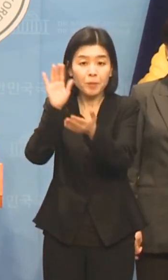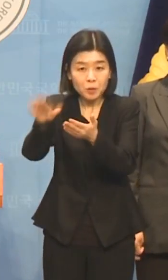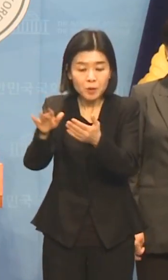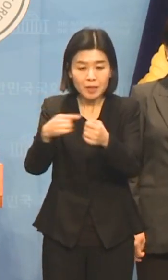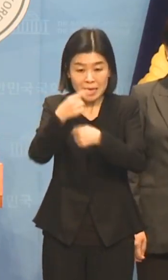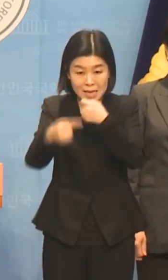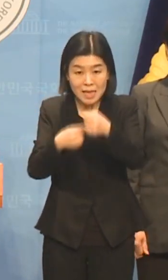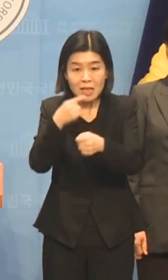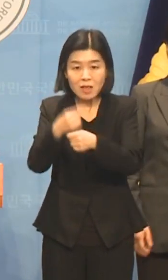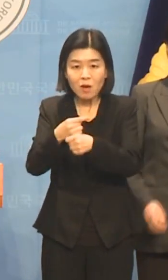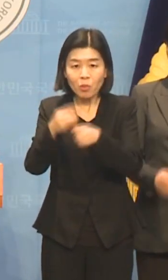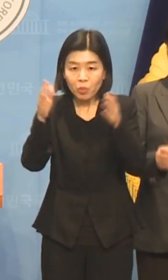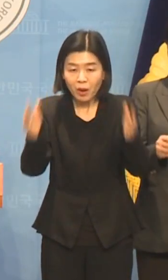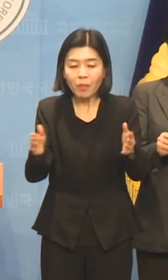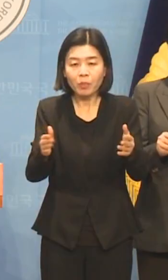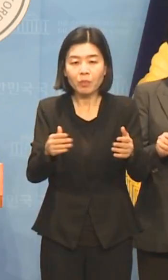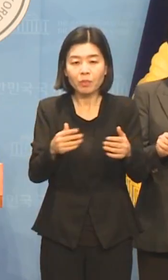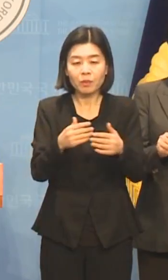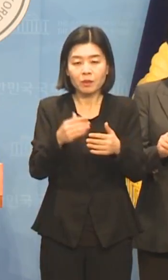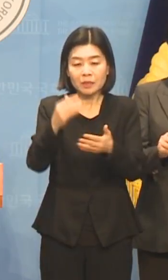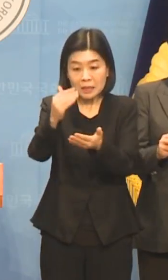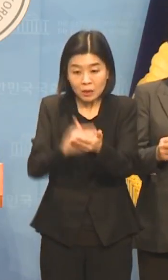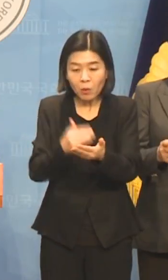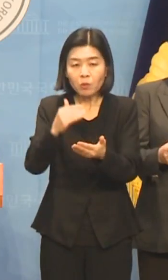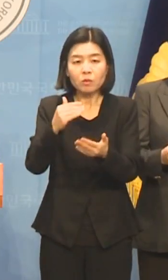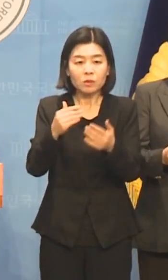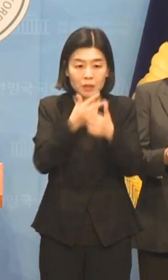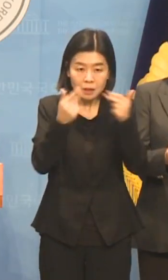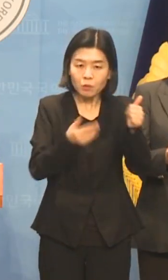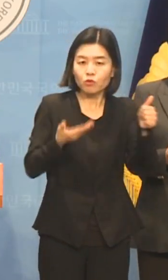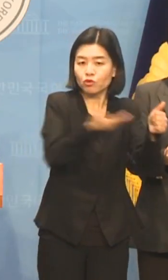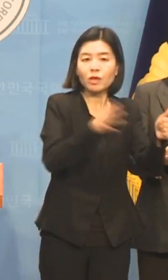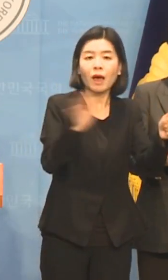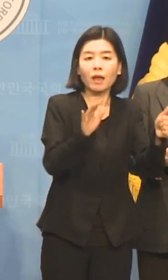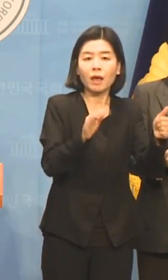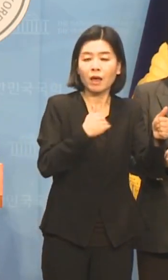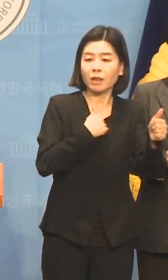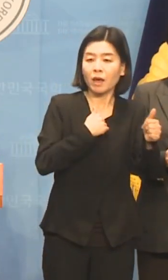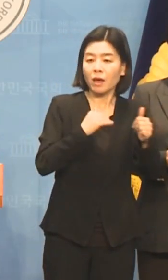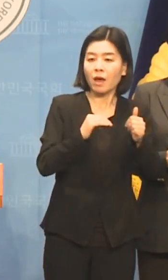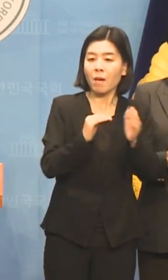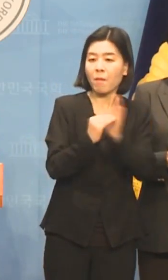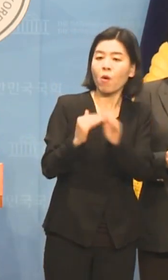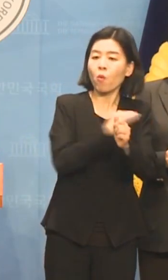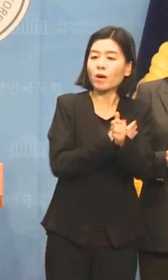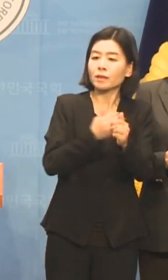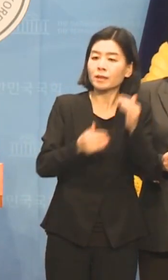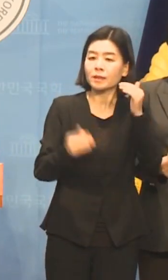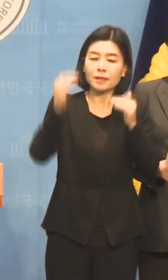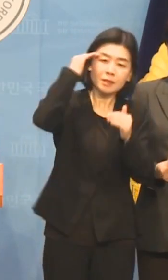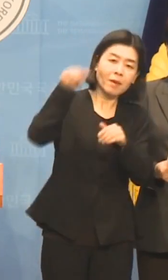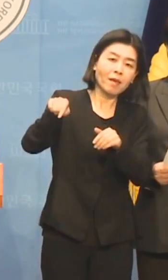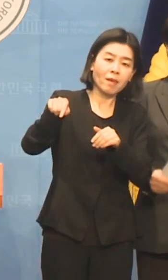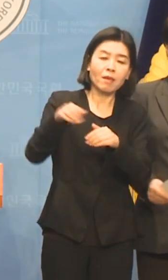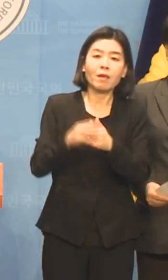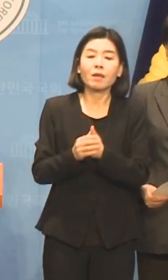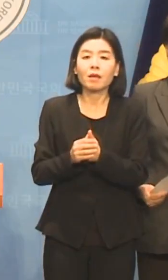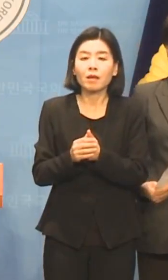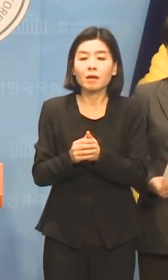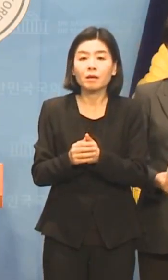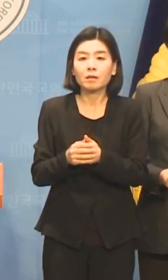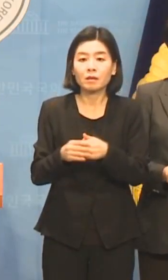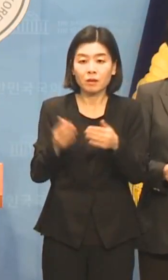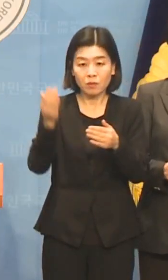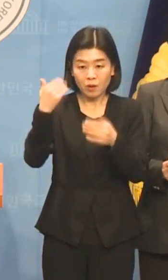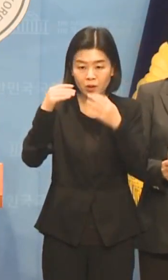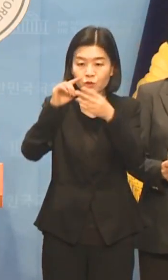이재명 대표 측에 제공하지 않으며 방어권을 심각하게 침해했습니다. 반면 윤석열 대통령은 과거